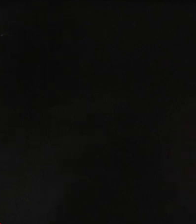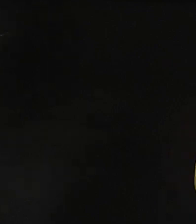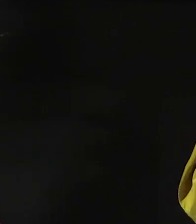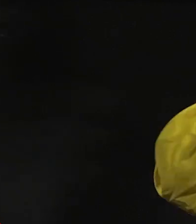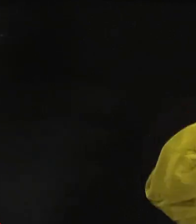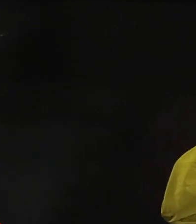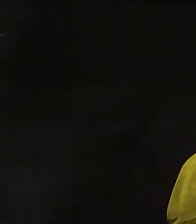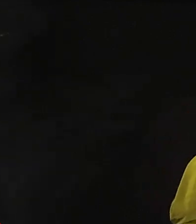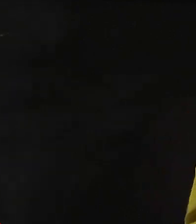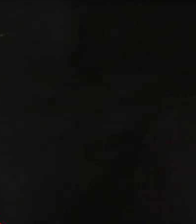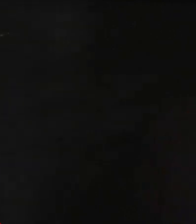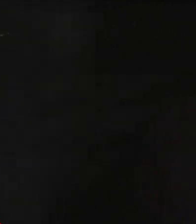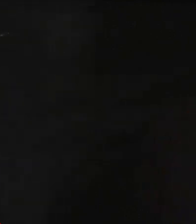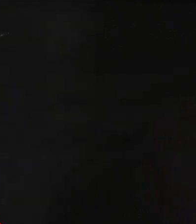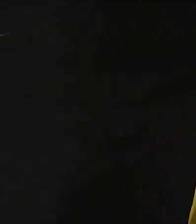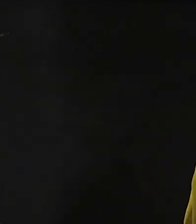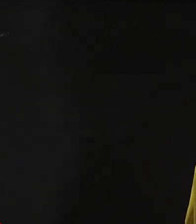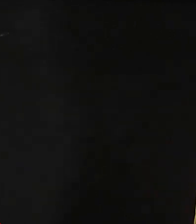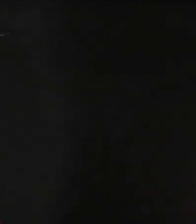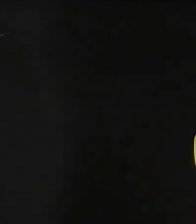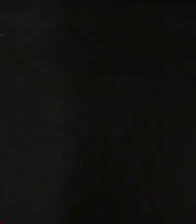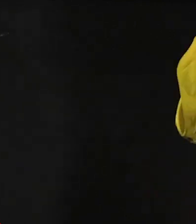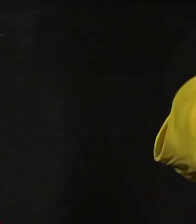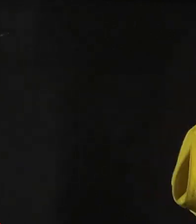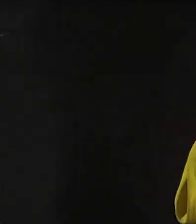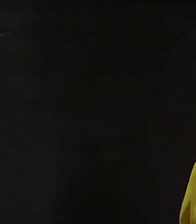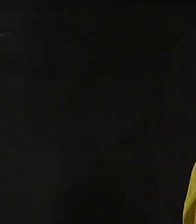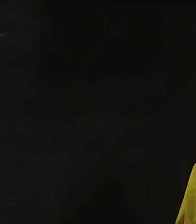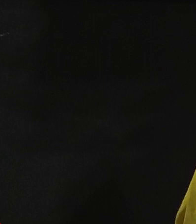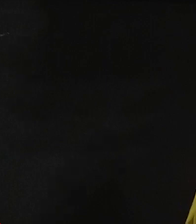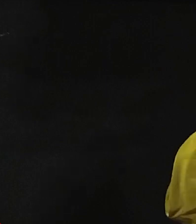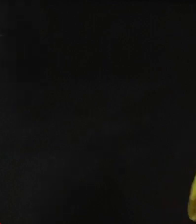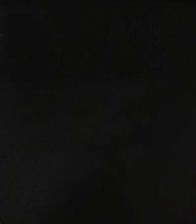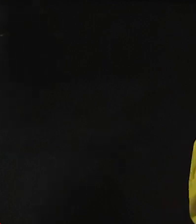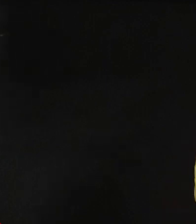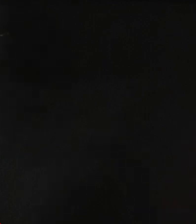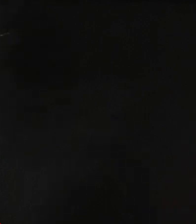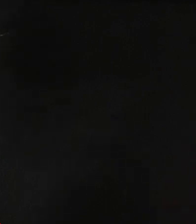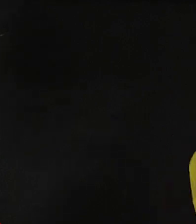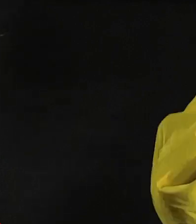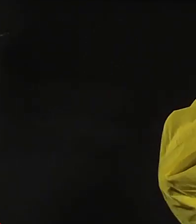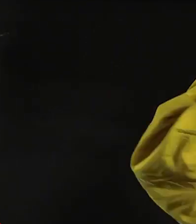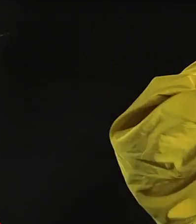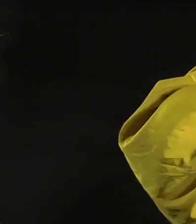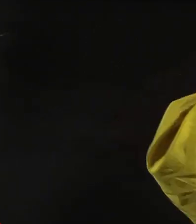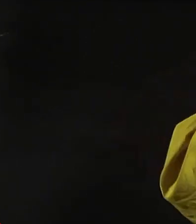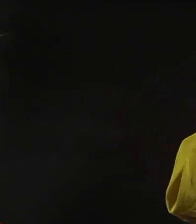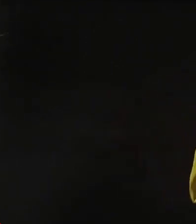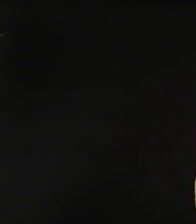discapacidad Menos mal que se ha quit se ha volvido de alguna manera eso pero la mentalidad de la sociedad todavía es que una persona con discapacidad tiene capacidad